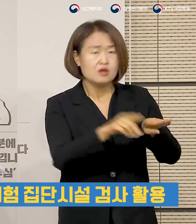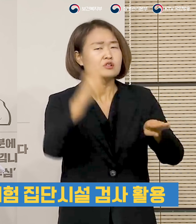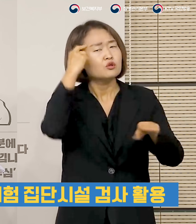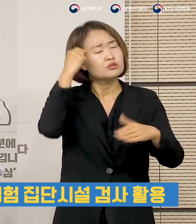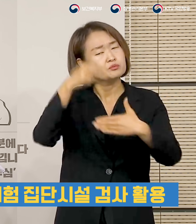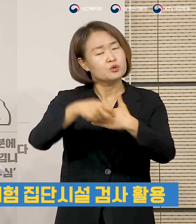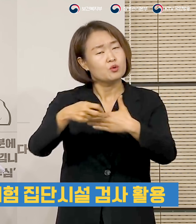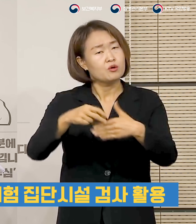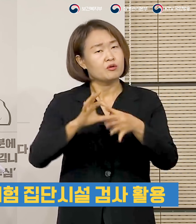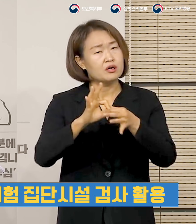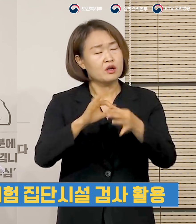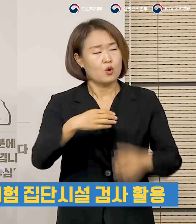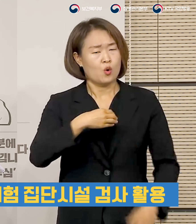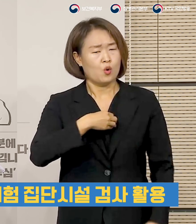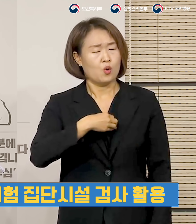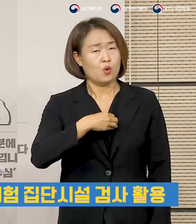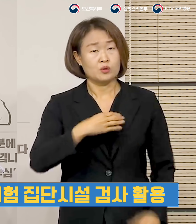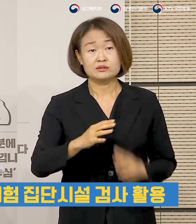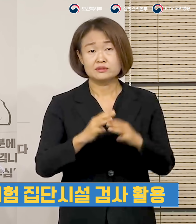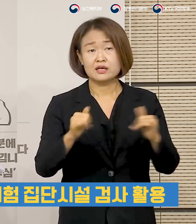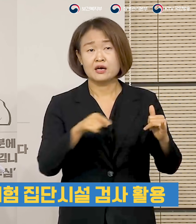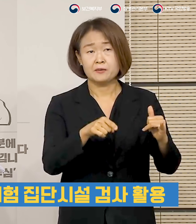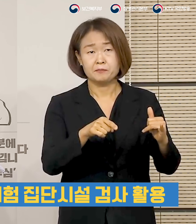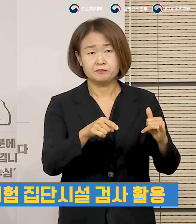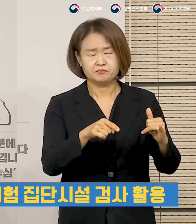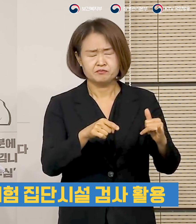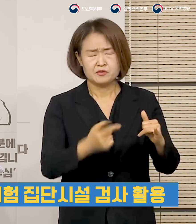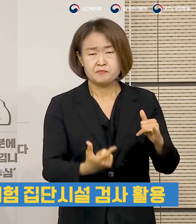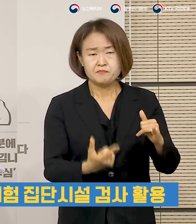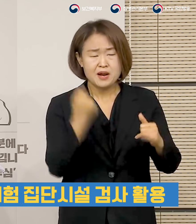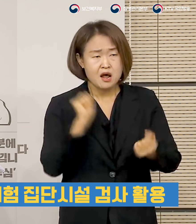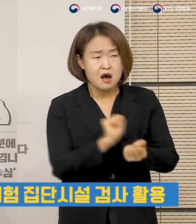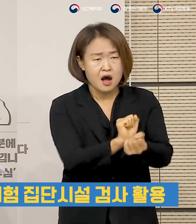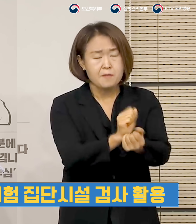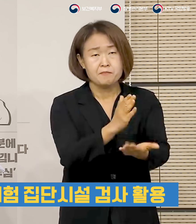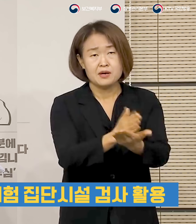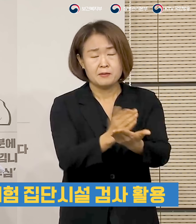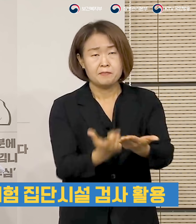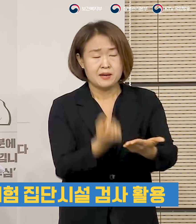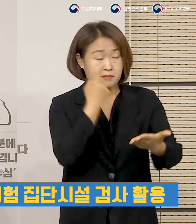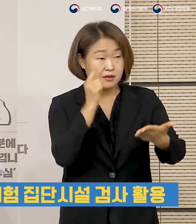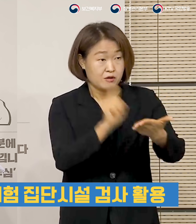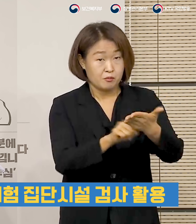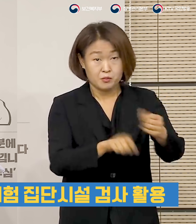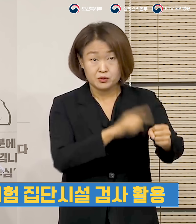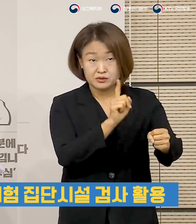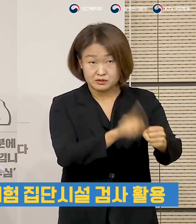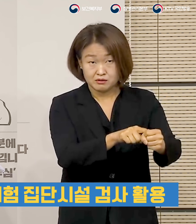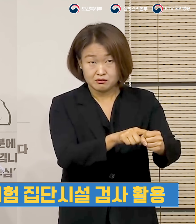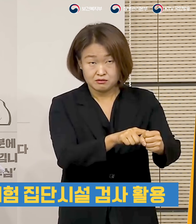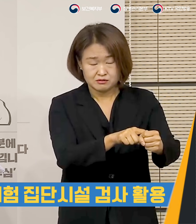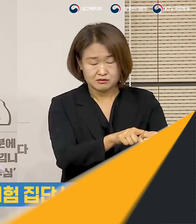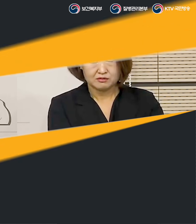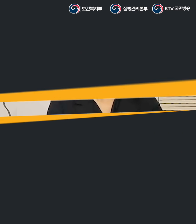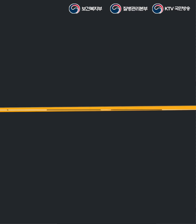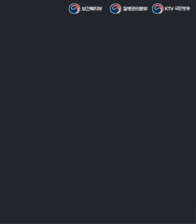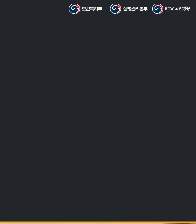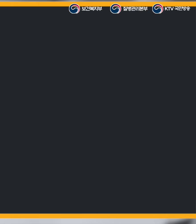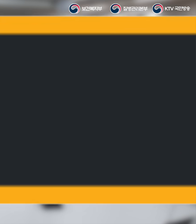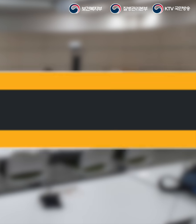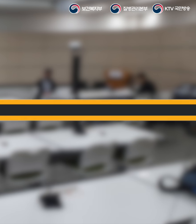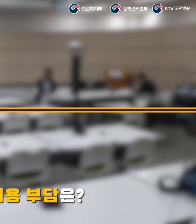정신병원 등 고위험 집단시설의 집단 감염을 조기 발견하기 위해서 이러한 검사 방법을 활용할